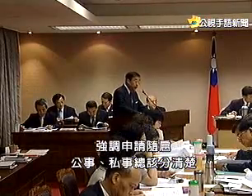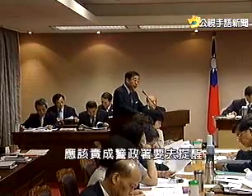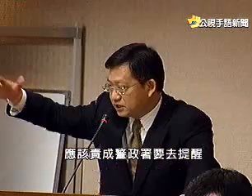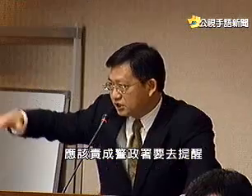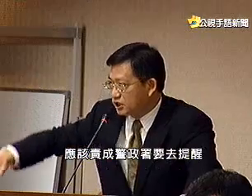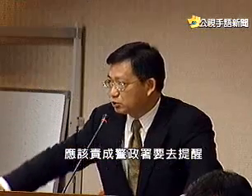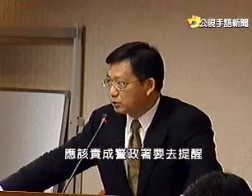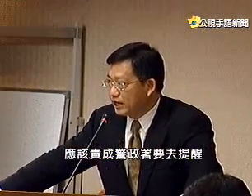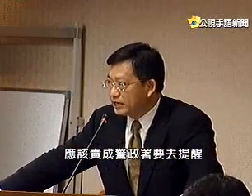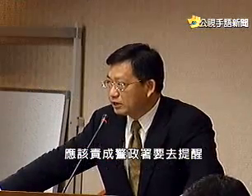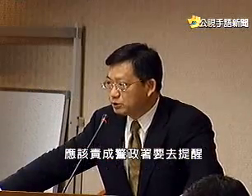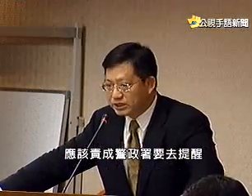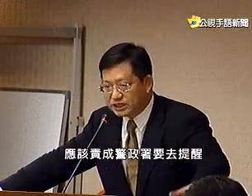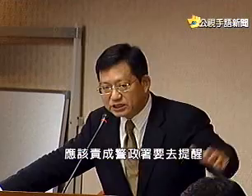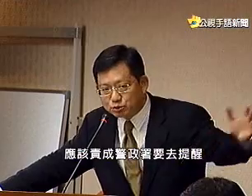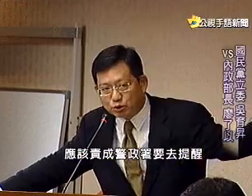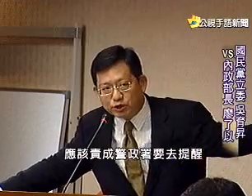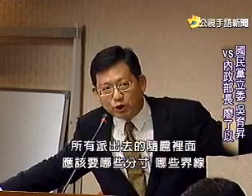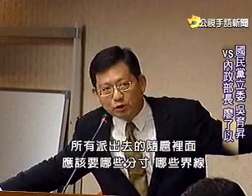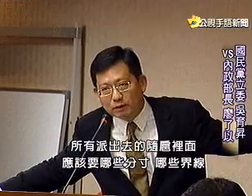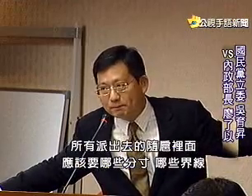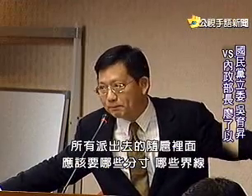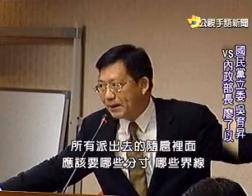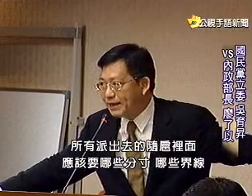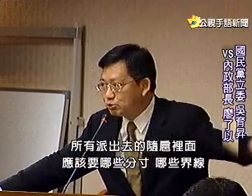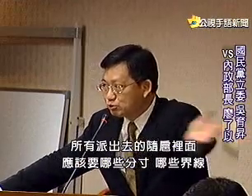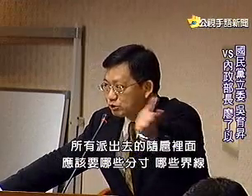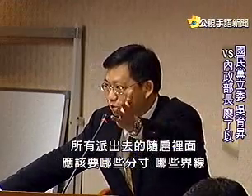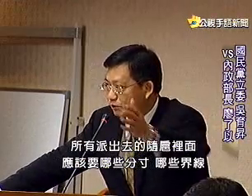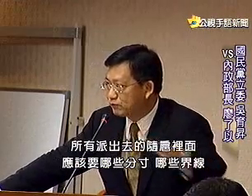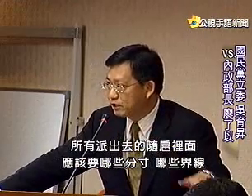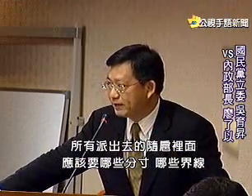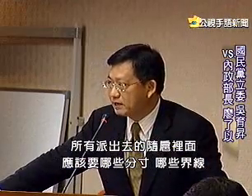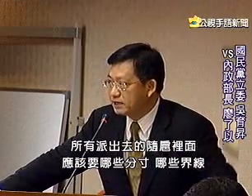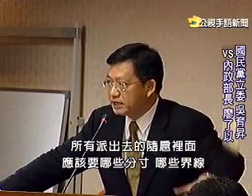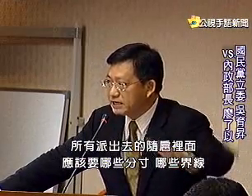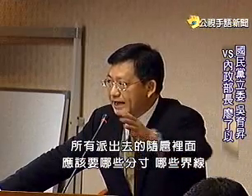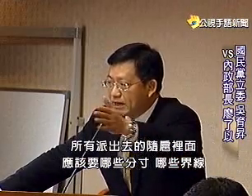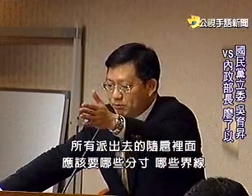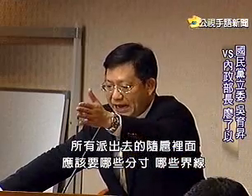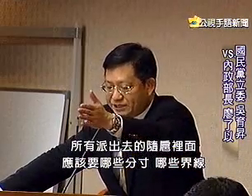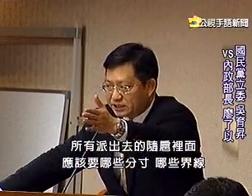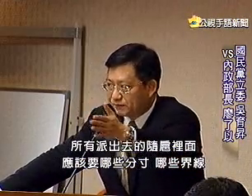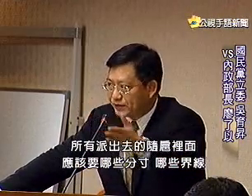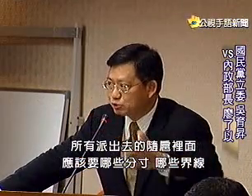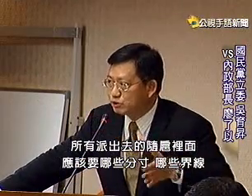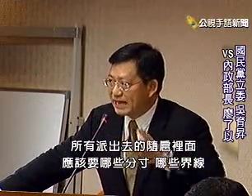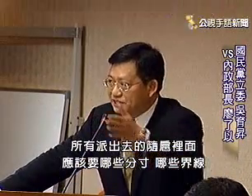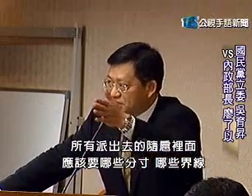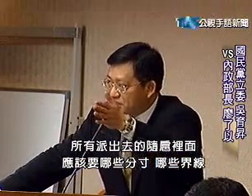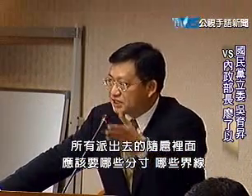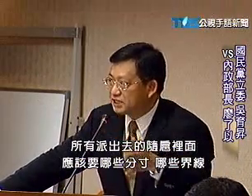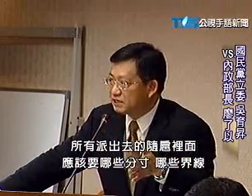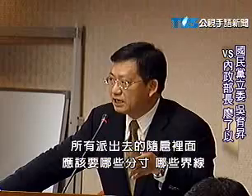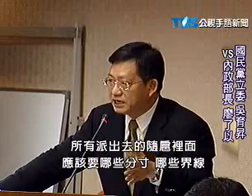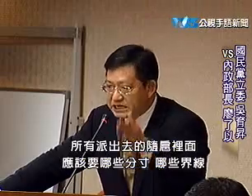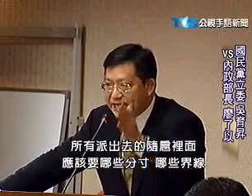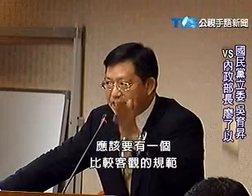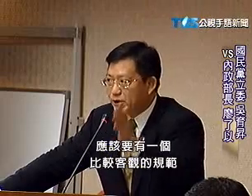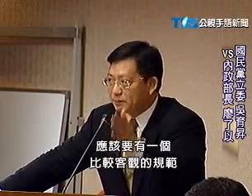责成警政署要去提醒所有派出去的随扈里面，应该要哪些的分寸，哪些的界限，应该要有一个比